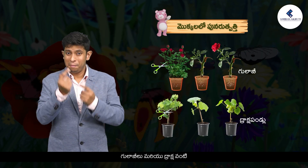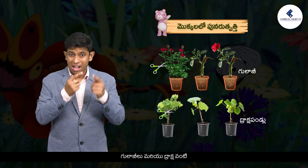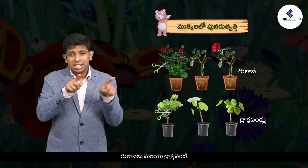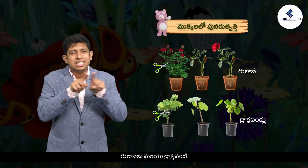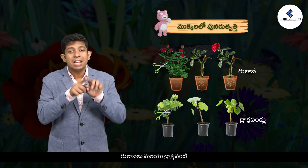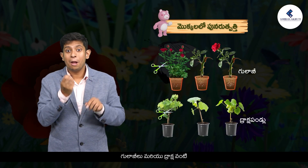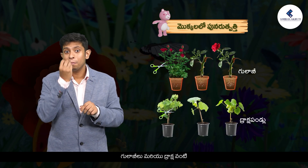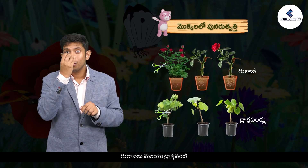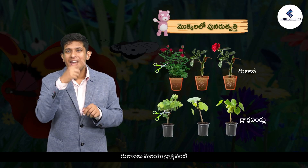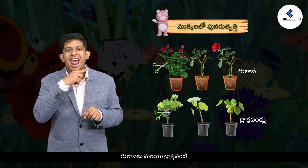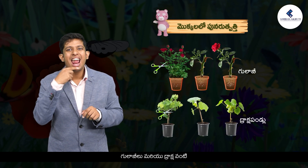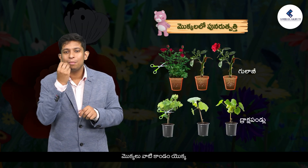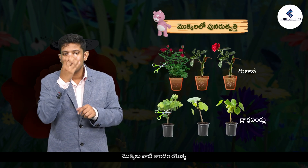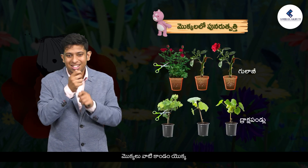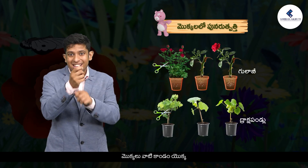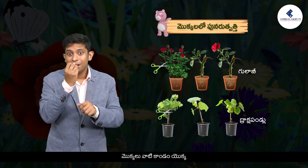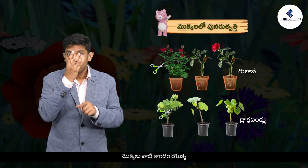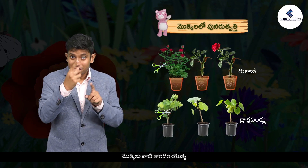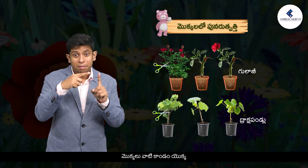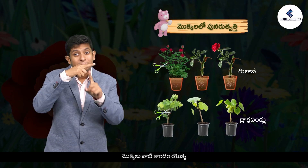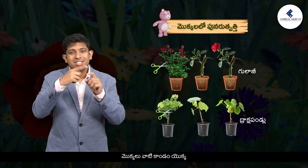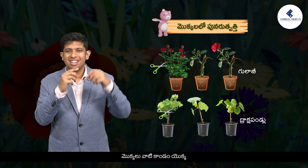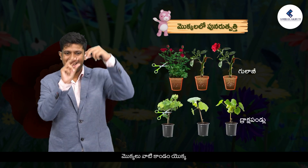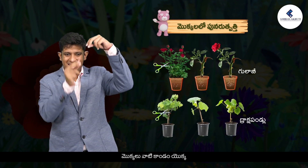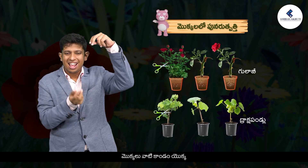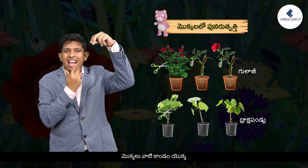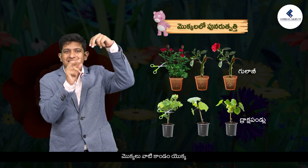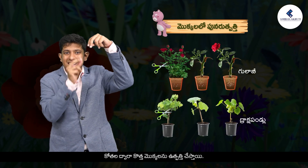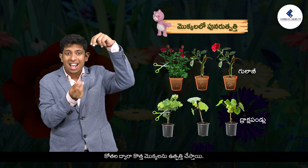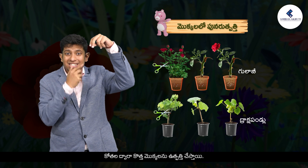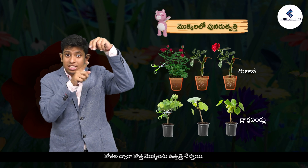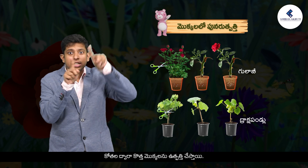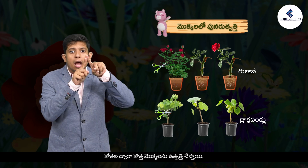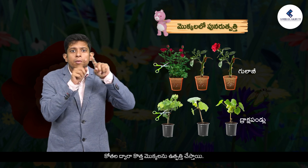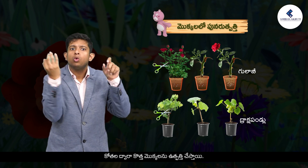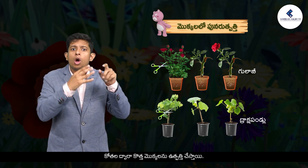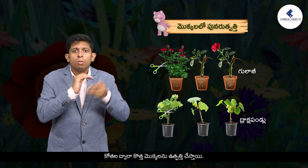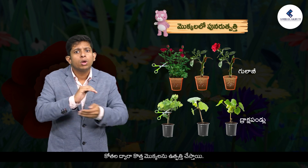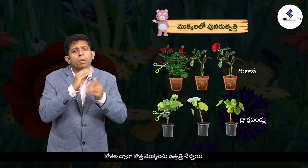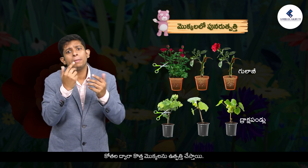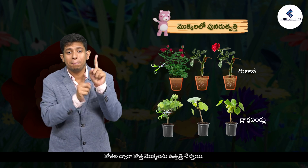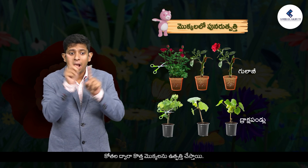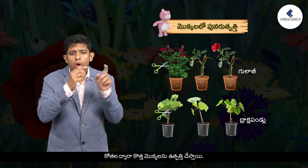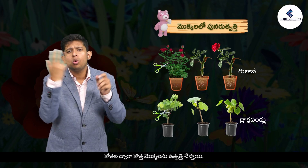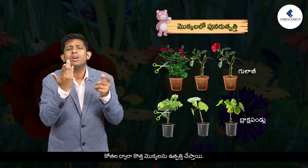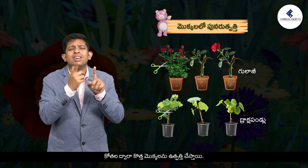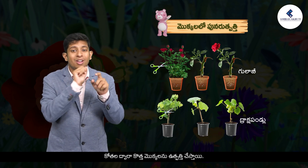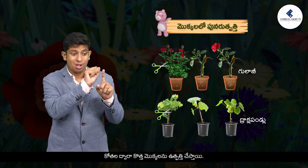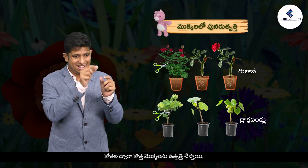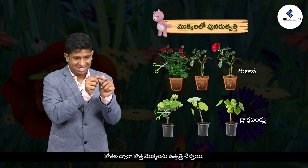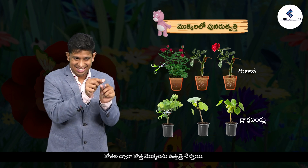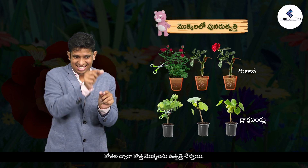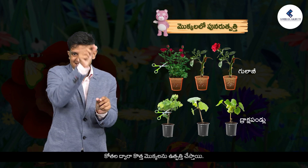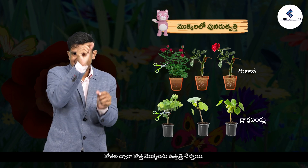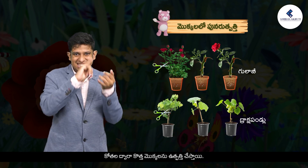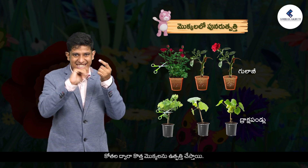గులాబీలు మరియు ద్రాక్ష వంటి మొక్కలు వాటి కాండం యొక్క కోతల ద్వారా కొత్త మొక్కలను ఉత్పత్తి